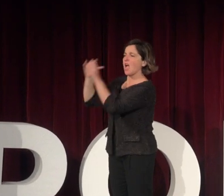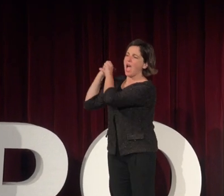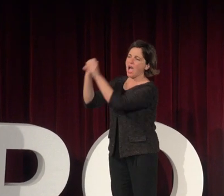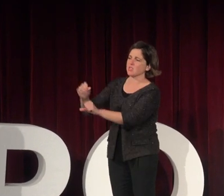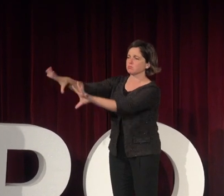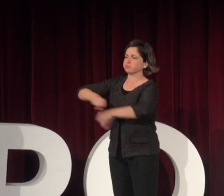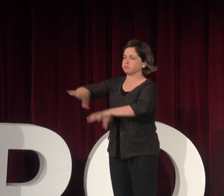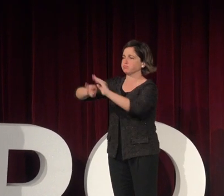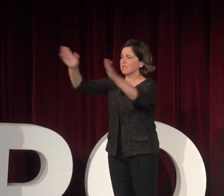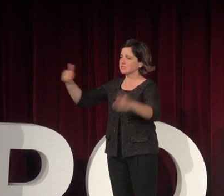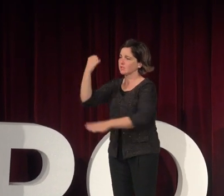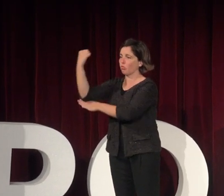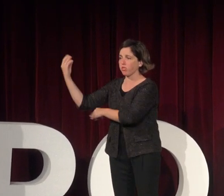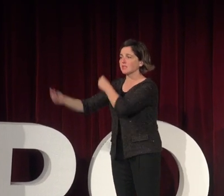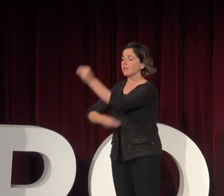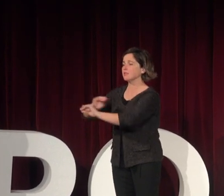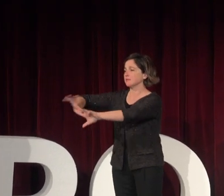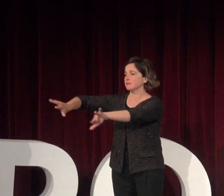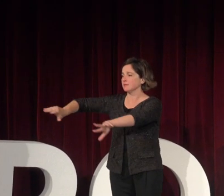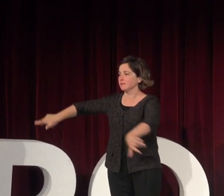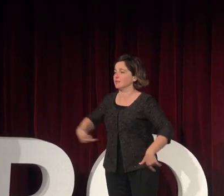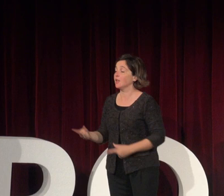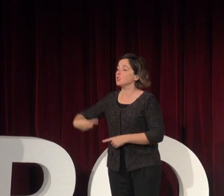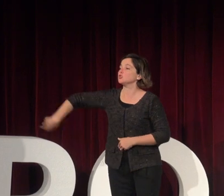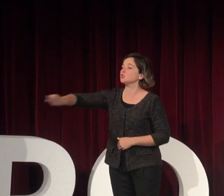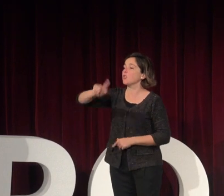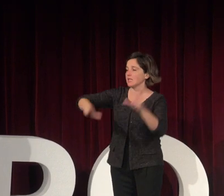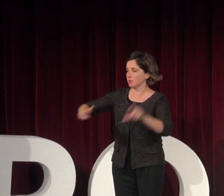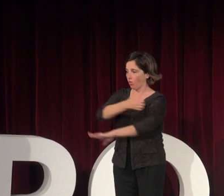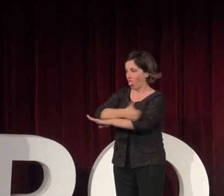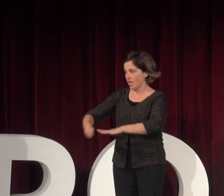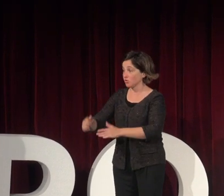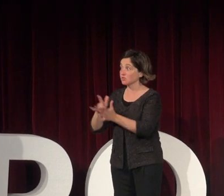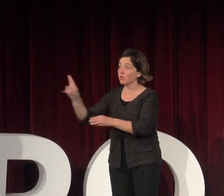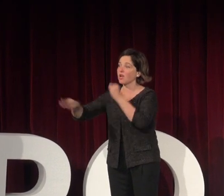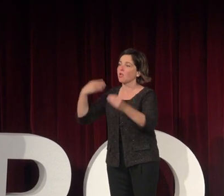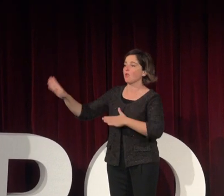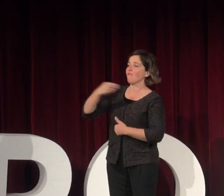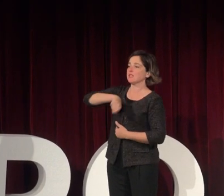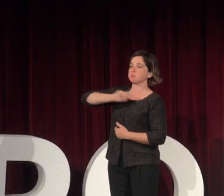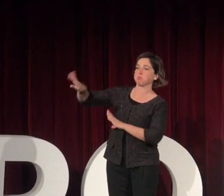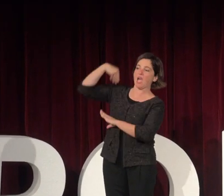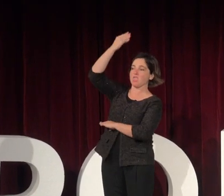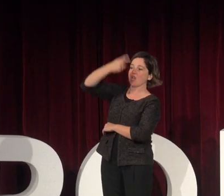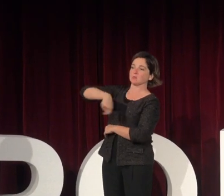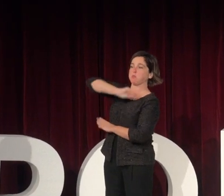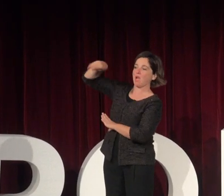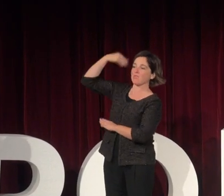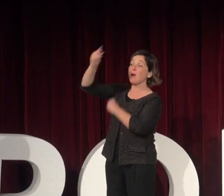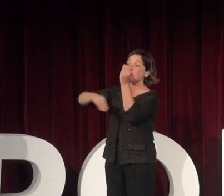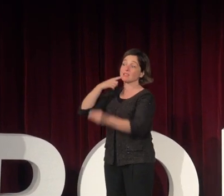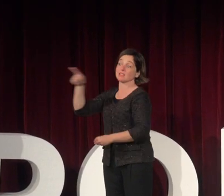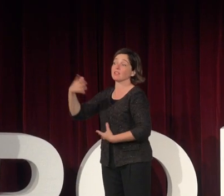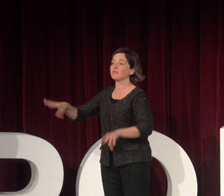años en las instituciones metiendo la mano en el bolsillo de todos los ciudadanos, que no se envuelvan en banderas, que no se crean que se